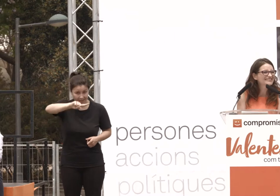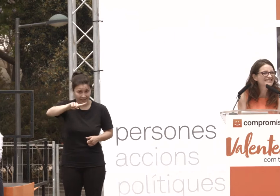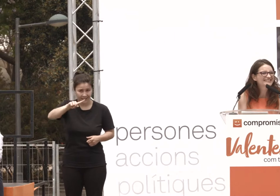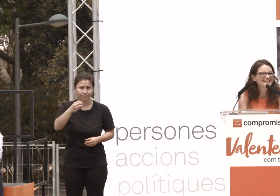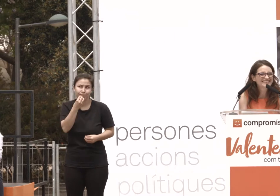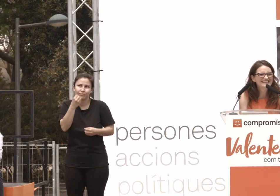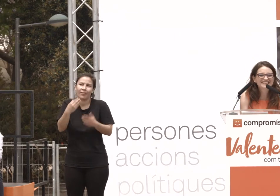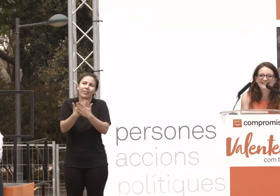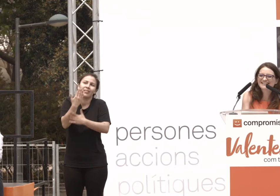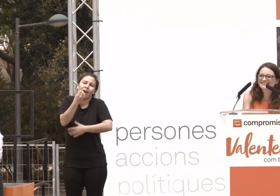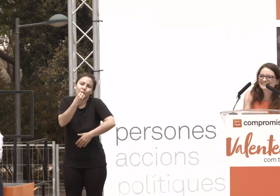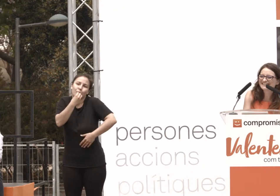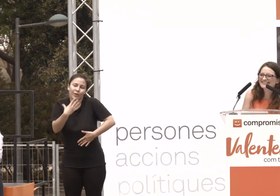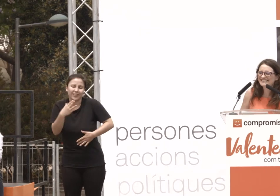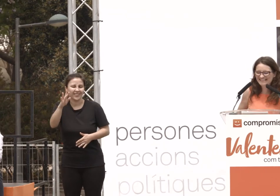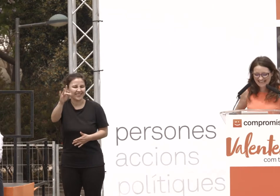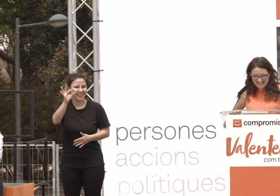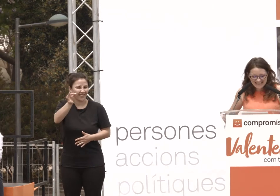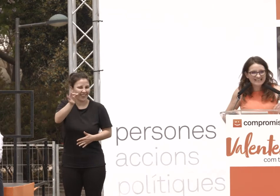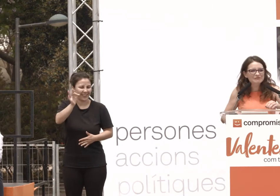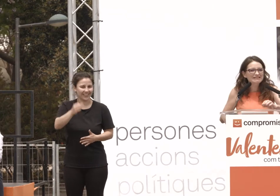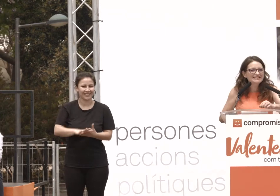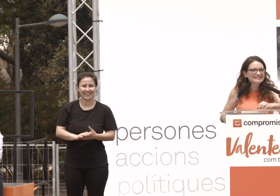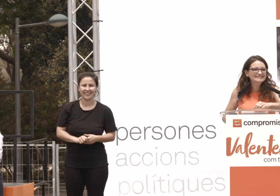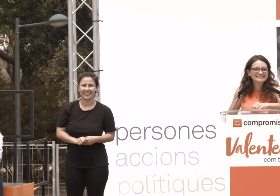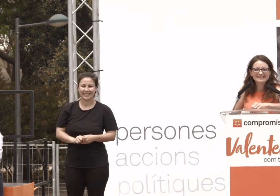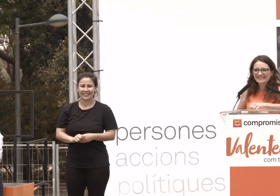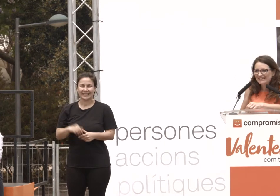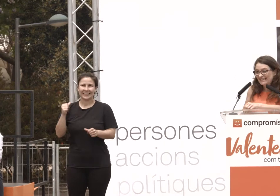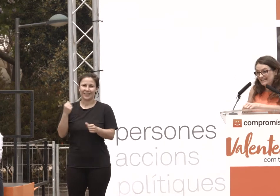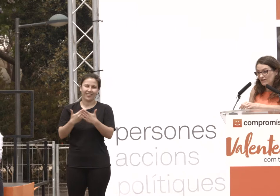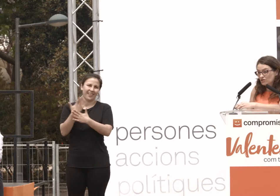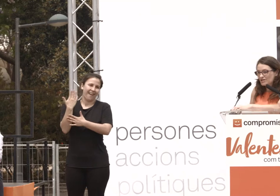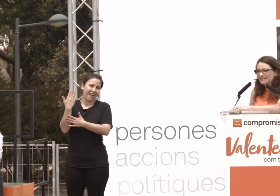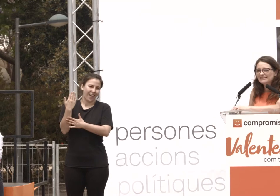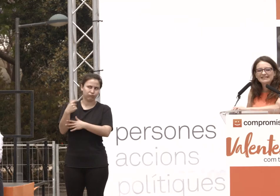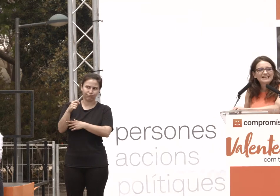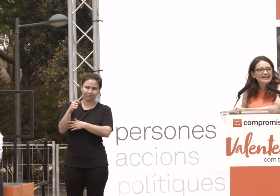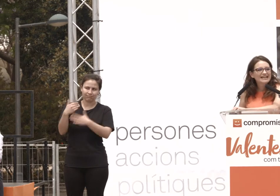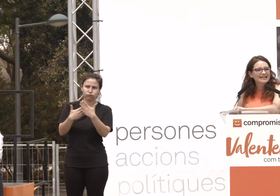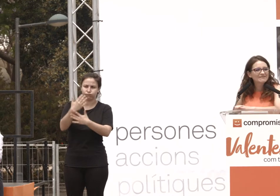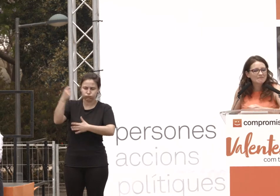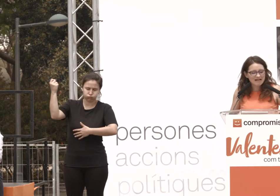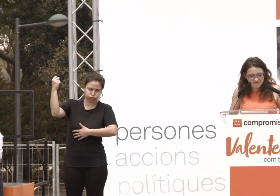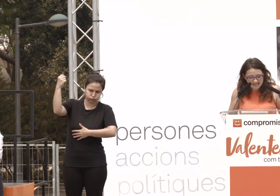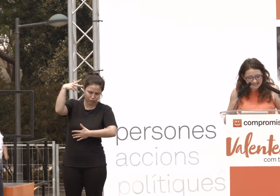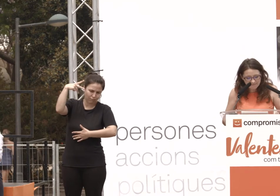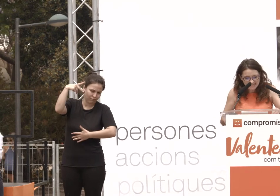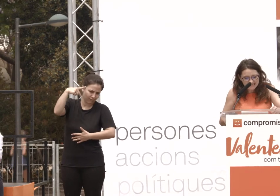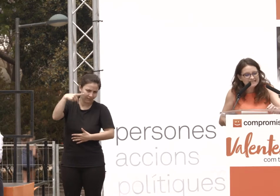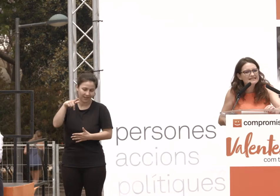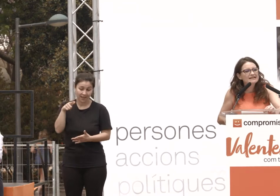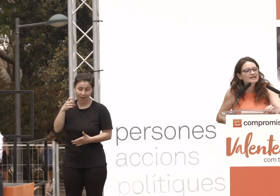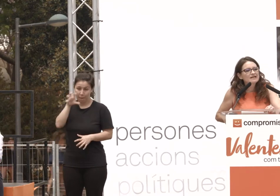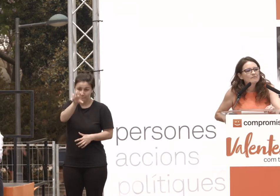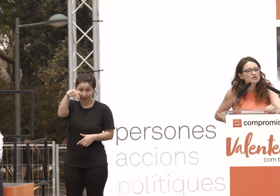bonicó? A que sí? En aquella nit humida i calorosa en la que vam canviar este